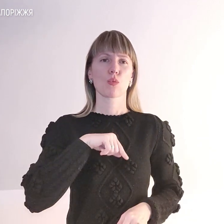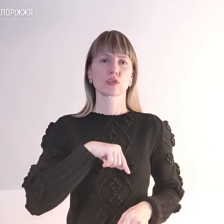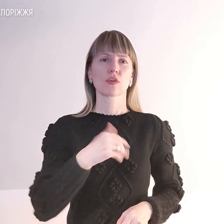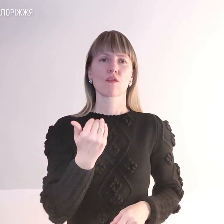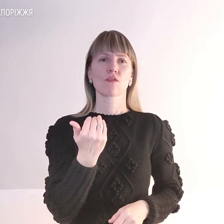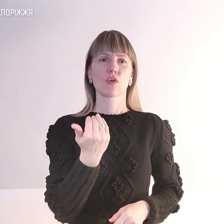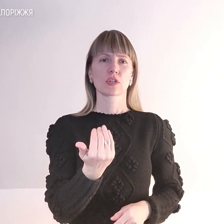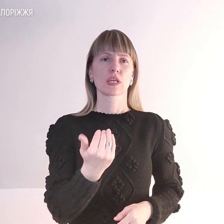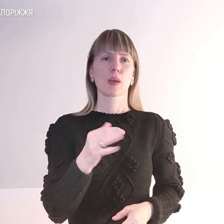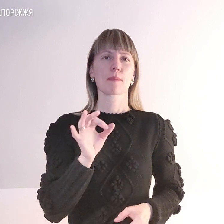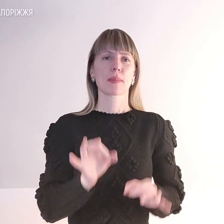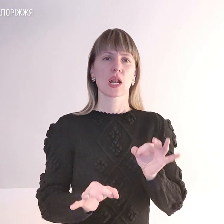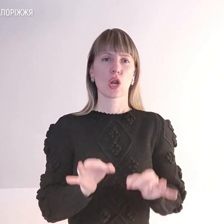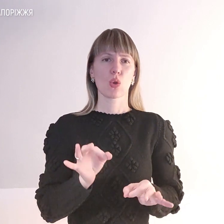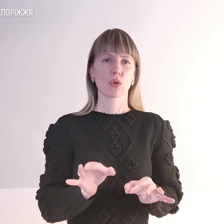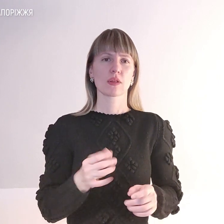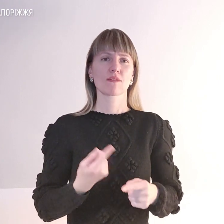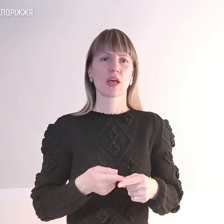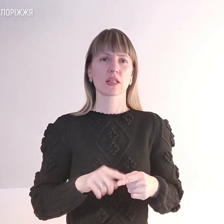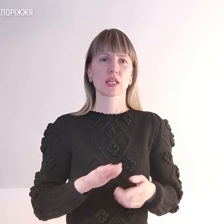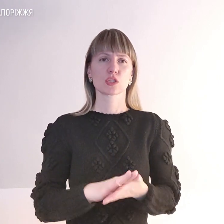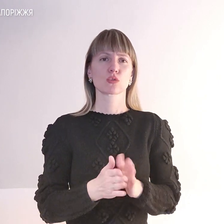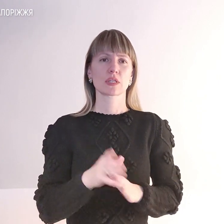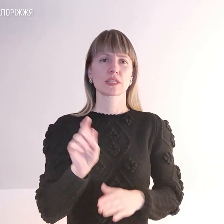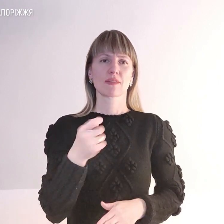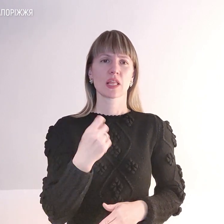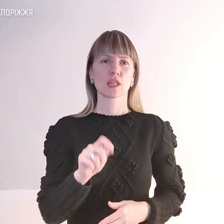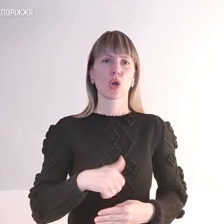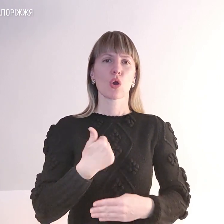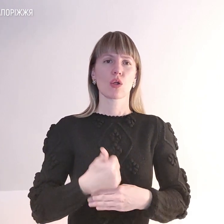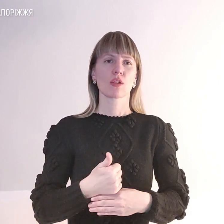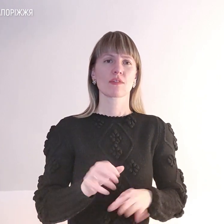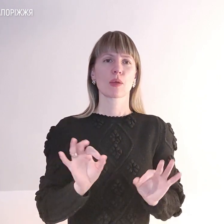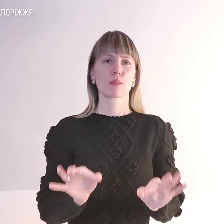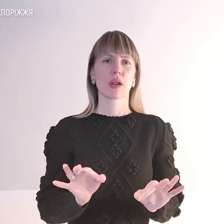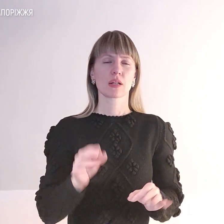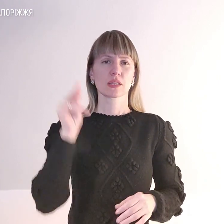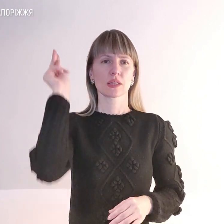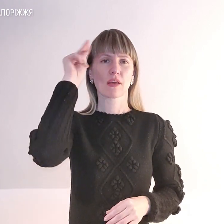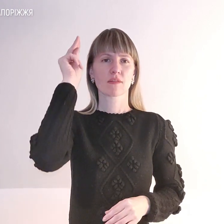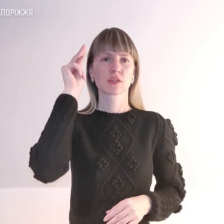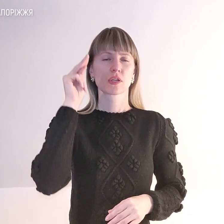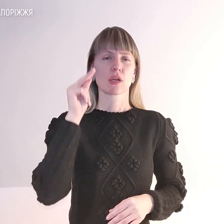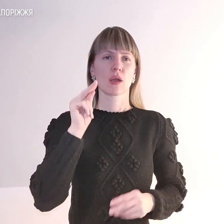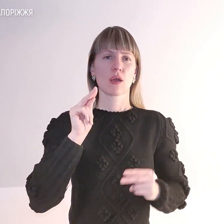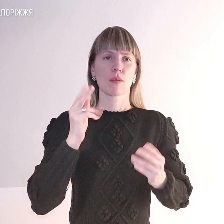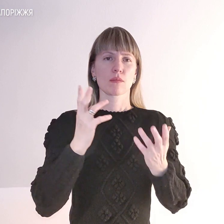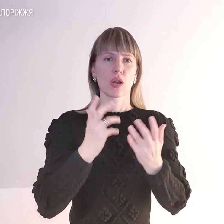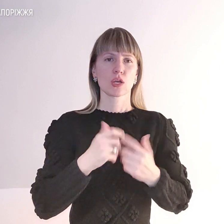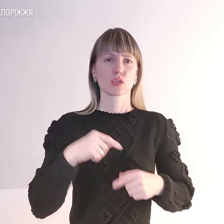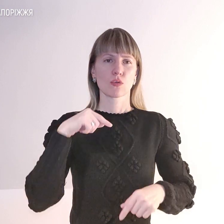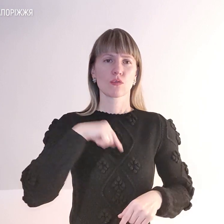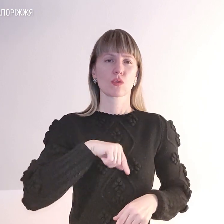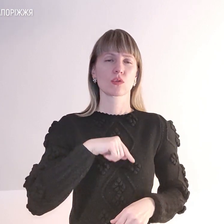є природніми в ситуації війни. Головне – правильно навчитися пропрацьовувати те, що ви